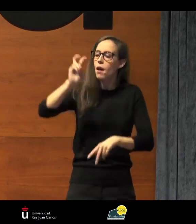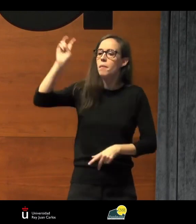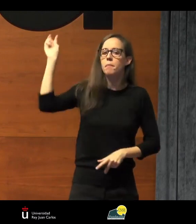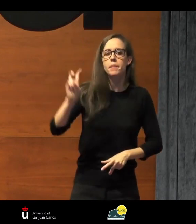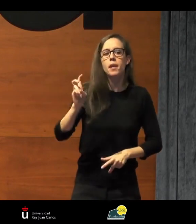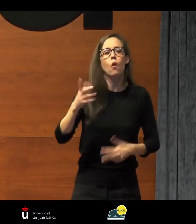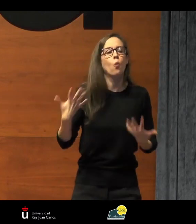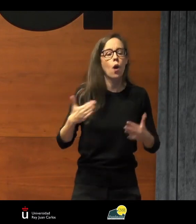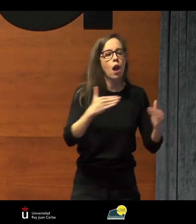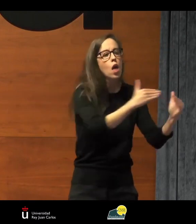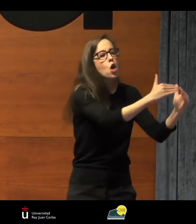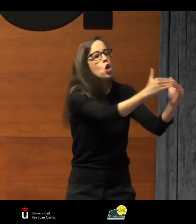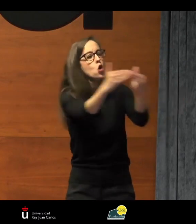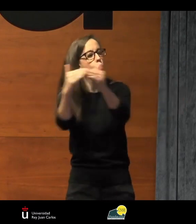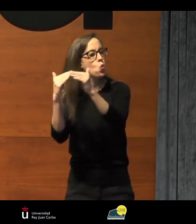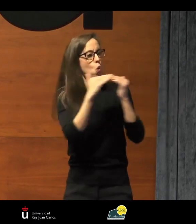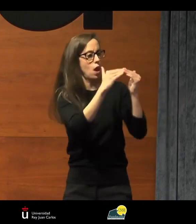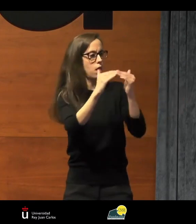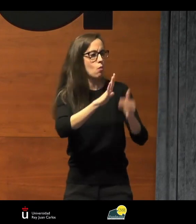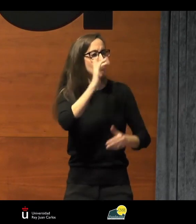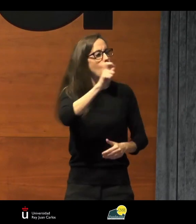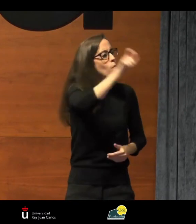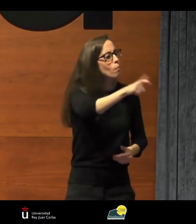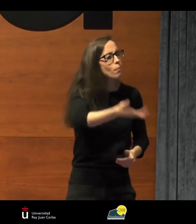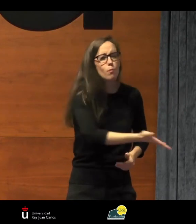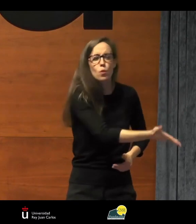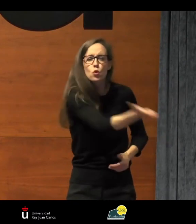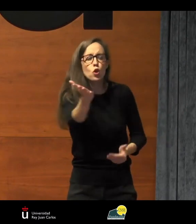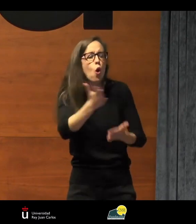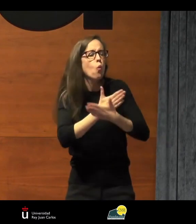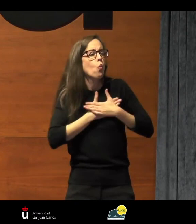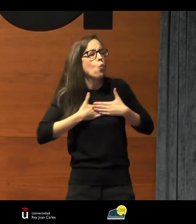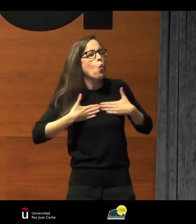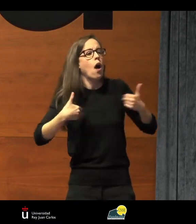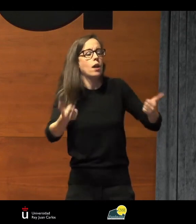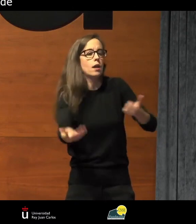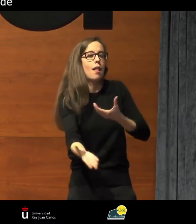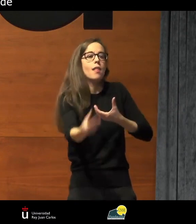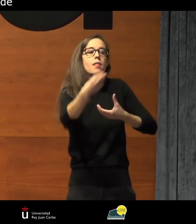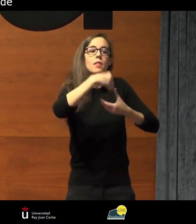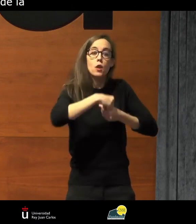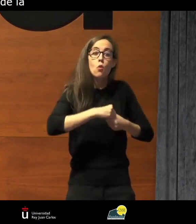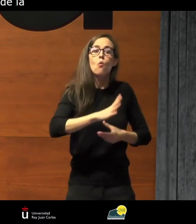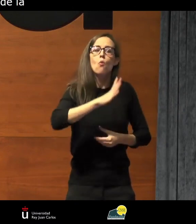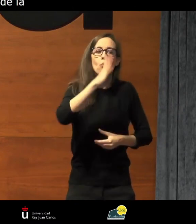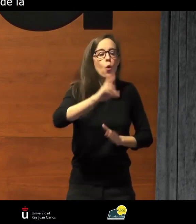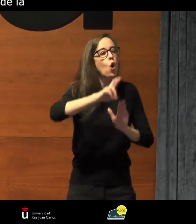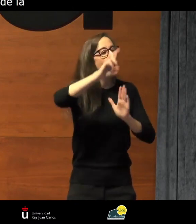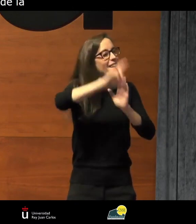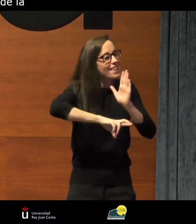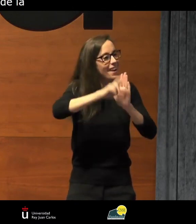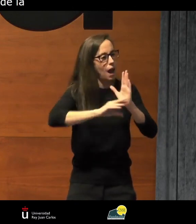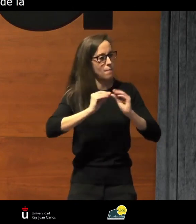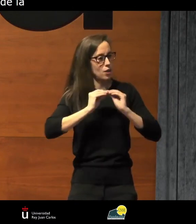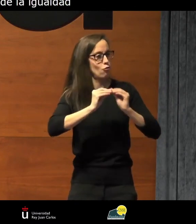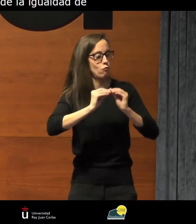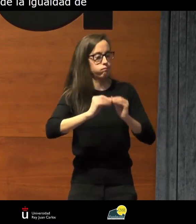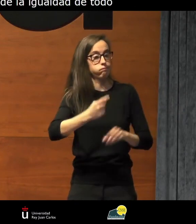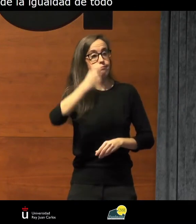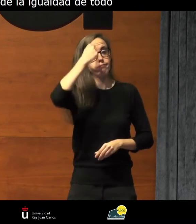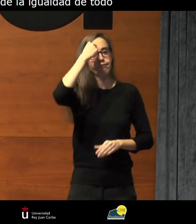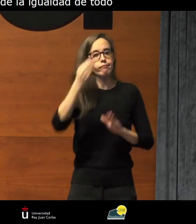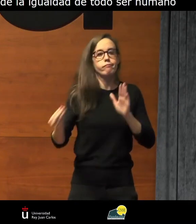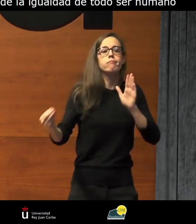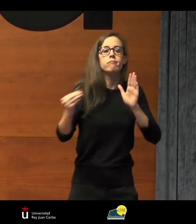dignidad inherente de todo ser humano, la que va a pivotar el nuevo reglamento de esta Ley 27 que llevaremos